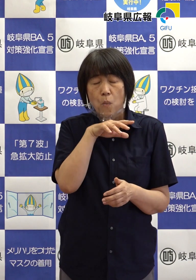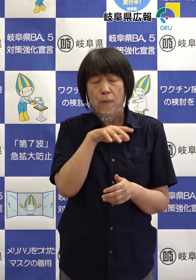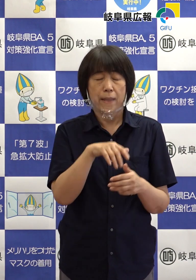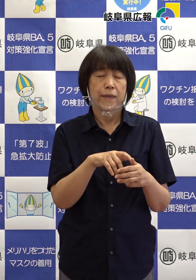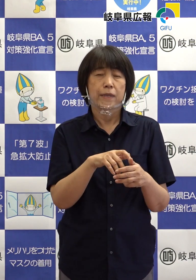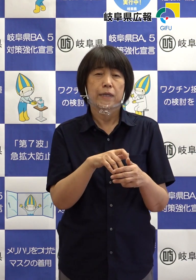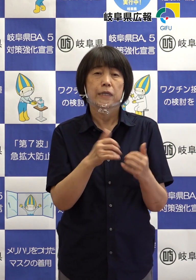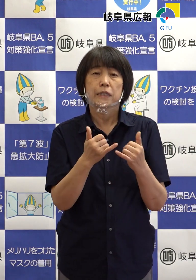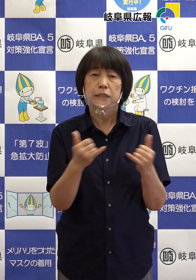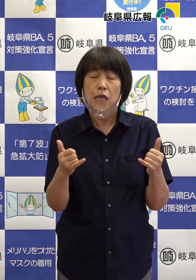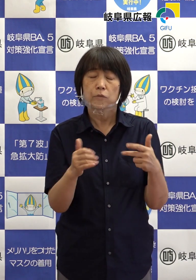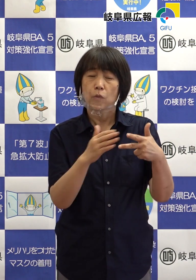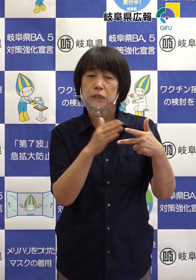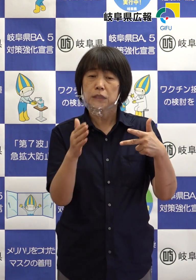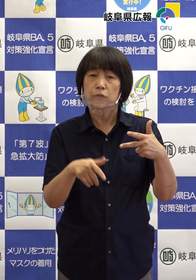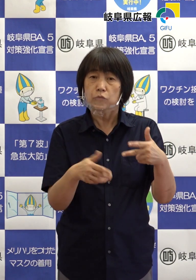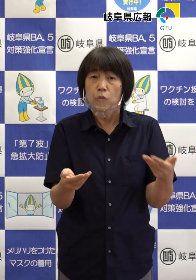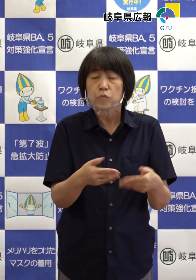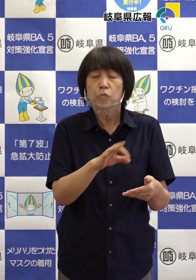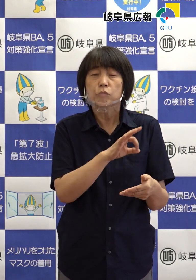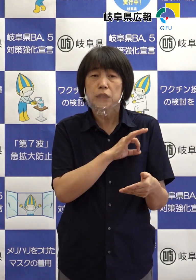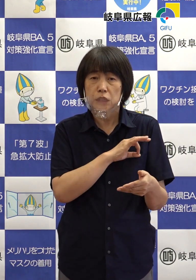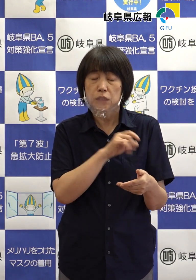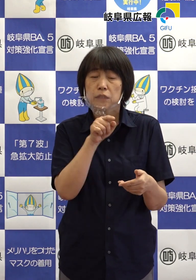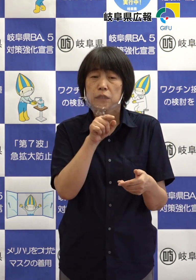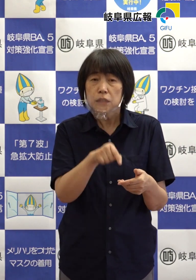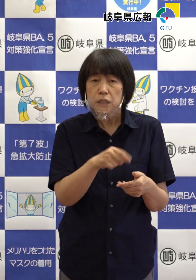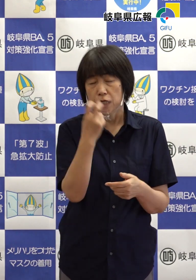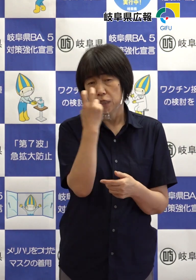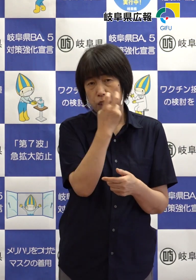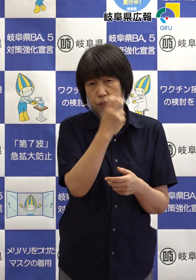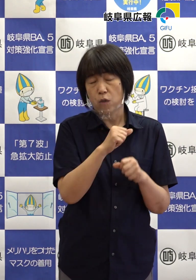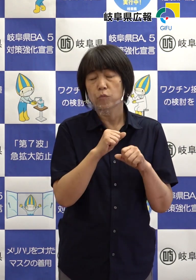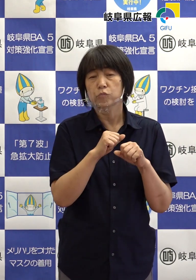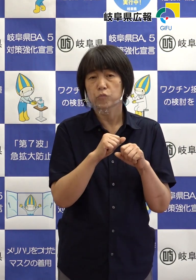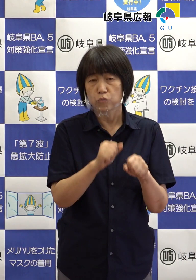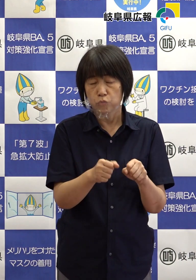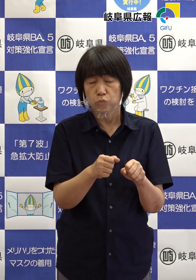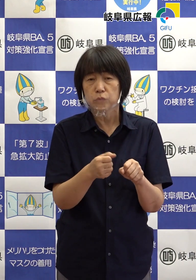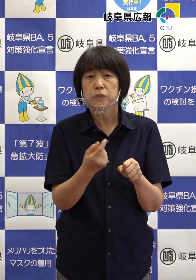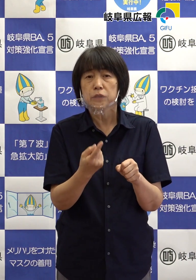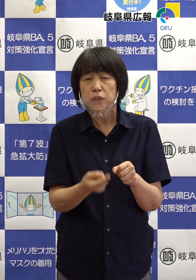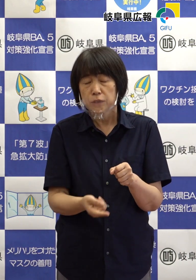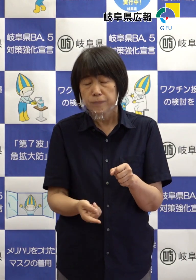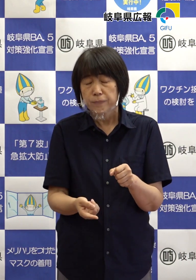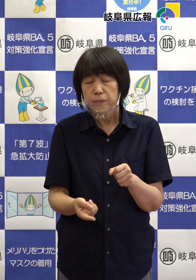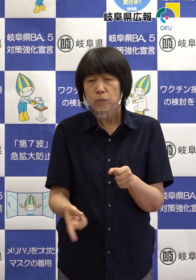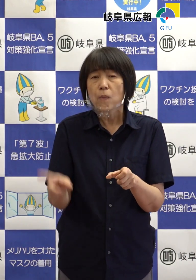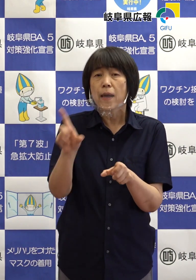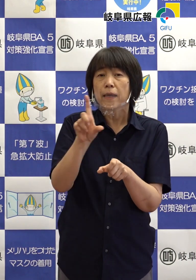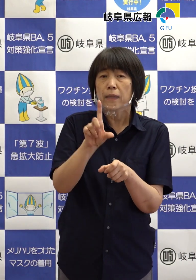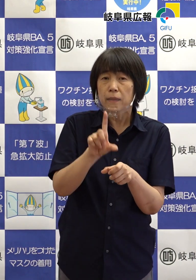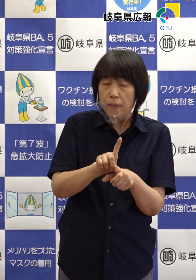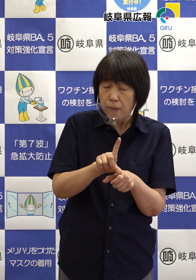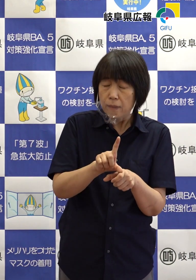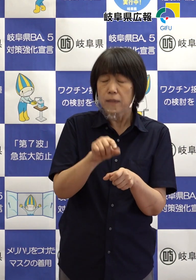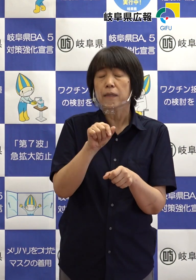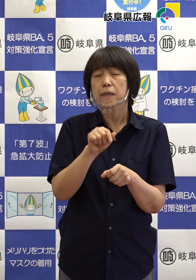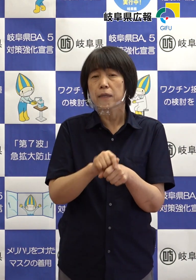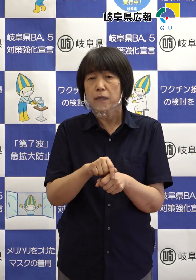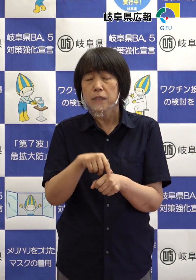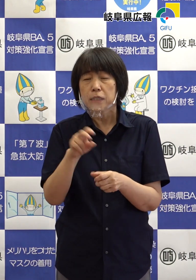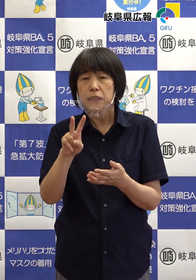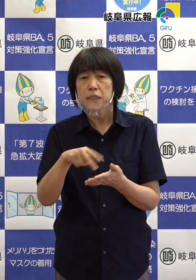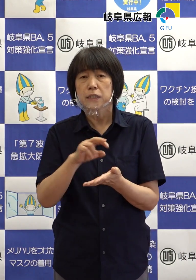ことをやってきておりますが職員の方だけではなしにそこのおられる利用者の検査もですね徹底しようということでございます